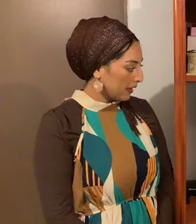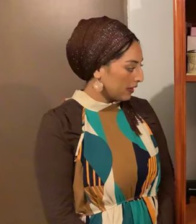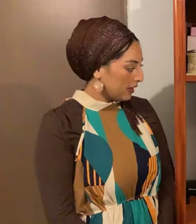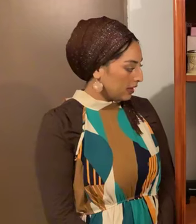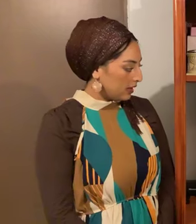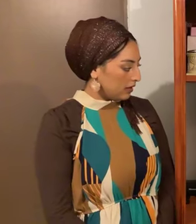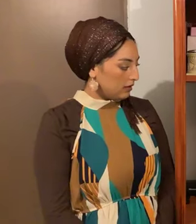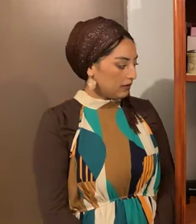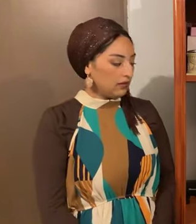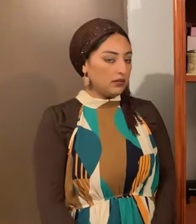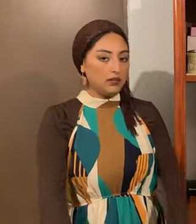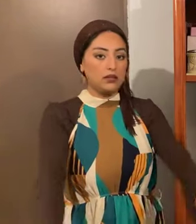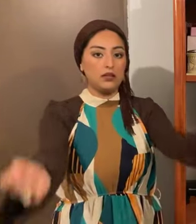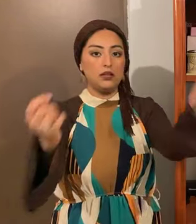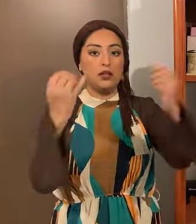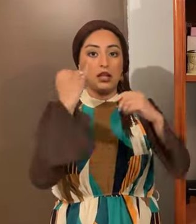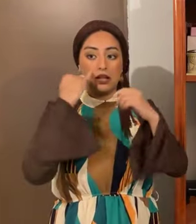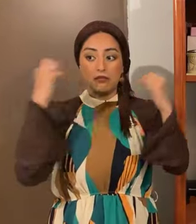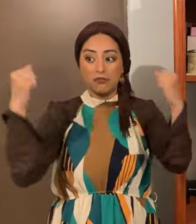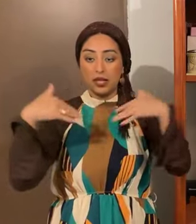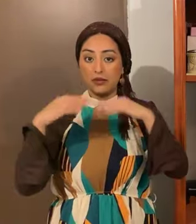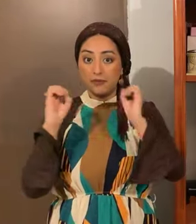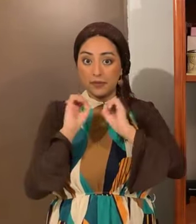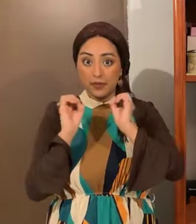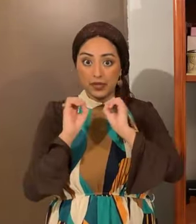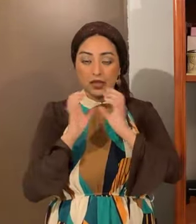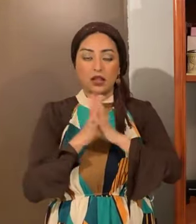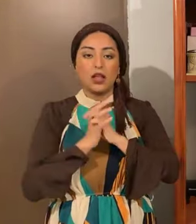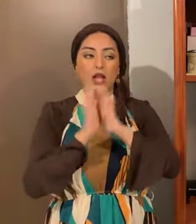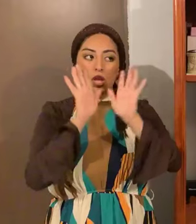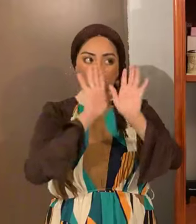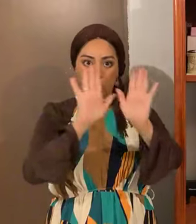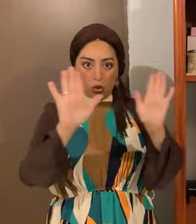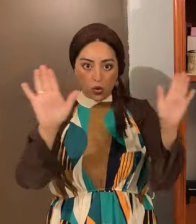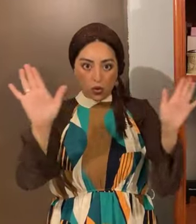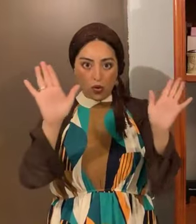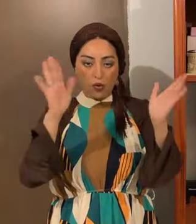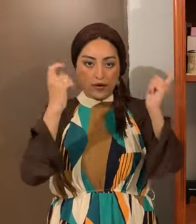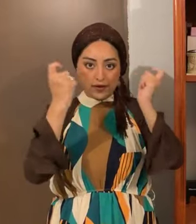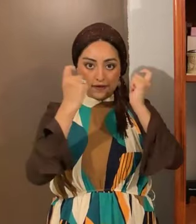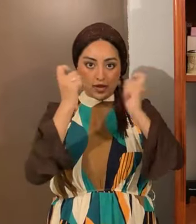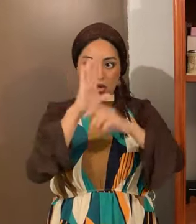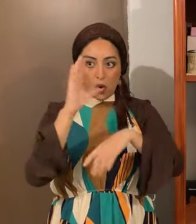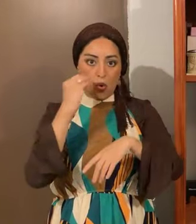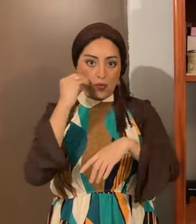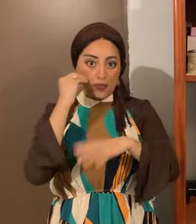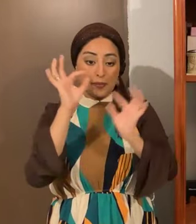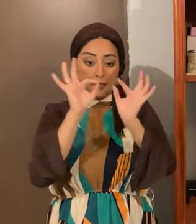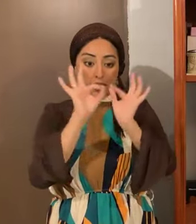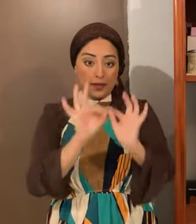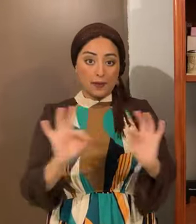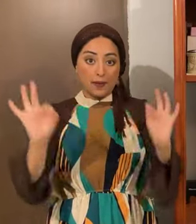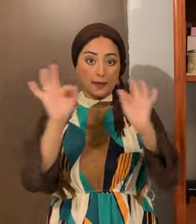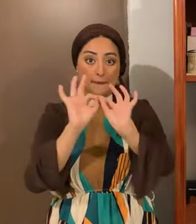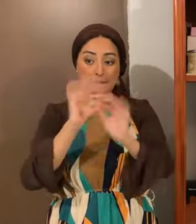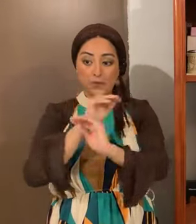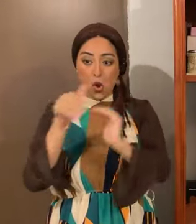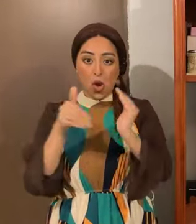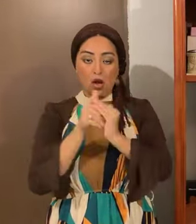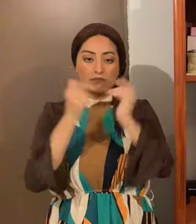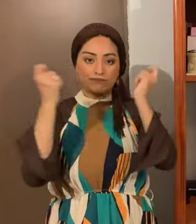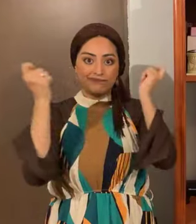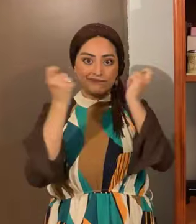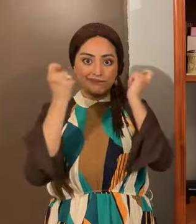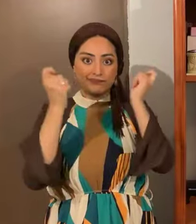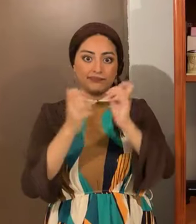hacemos ningún evento para vernos todos juntos, bueno, ustedes lo festejen, pero lo importante es que todos lo